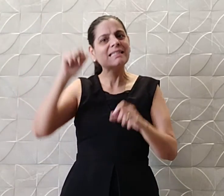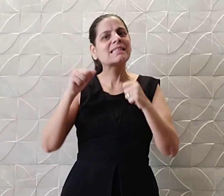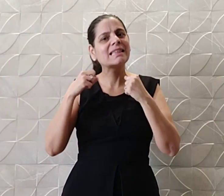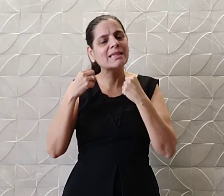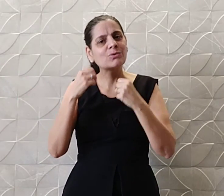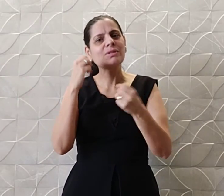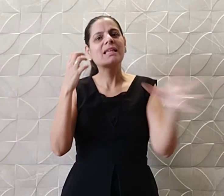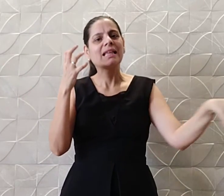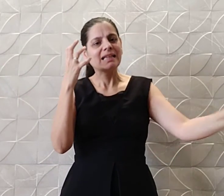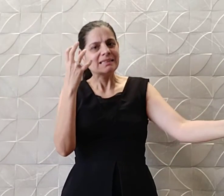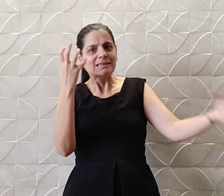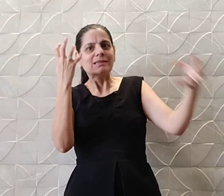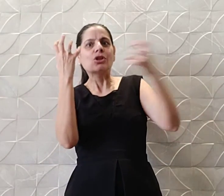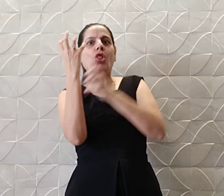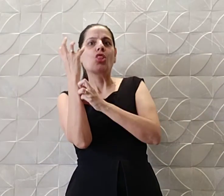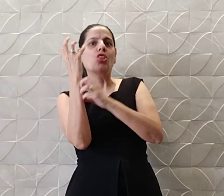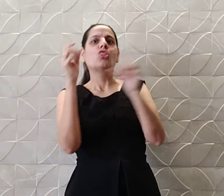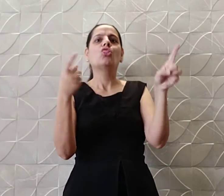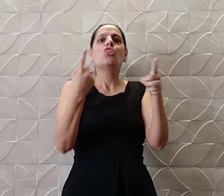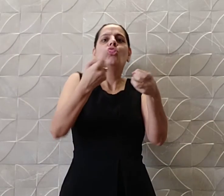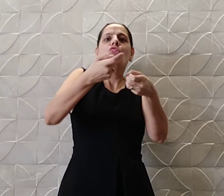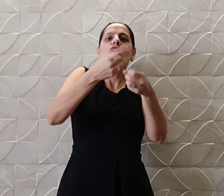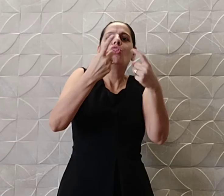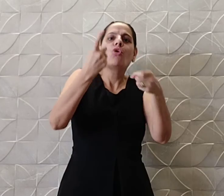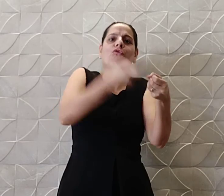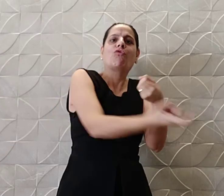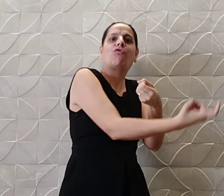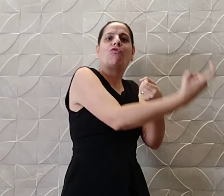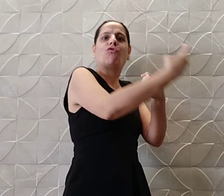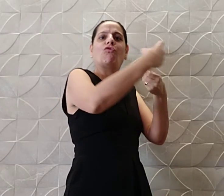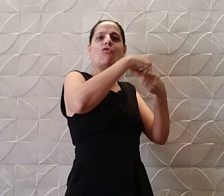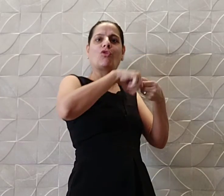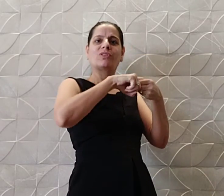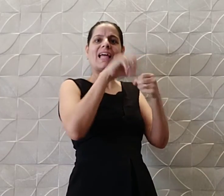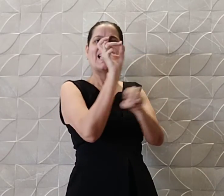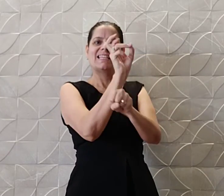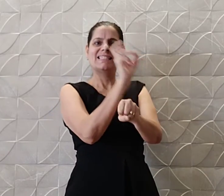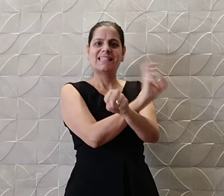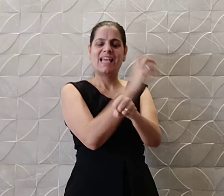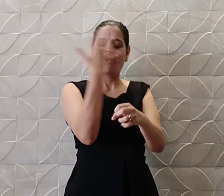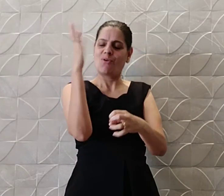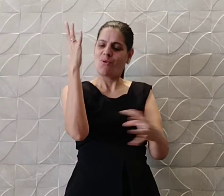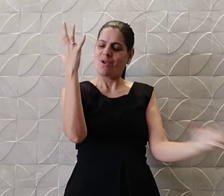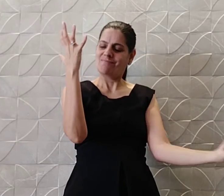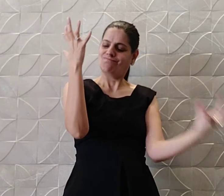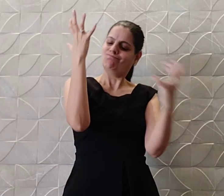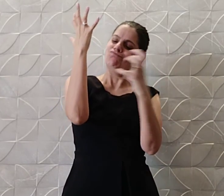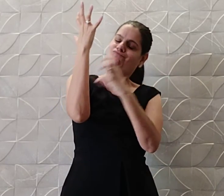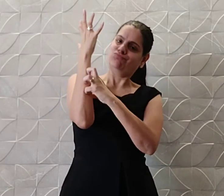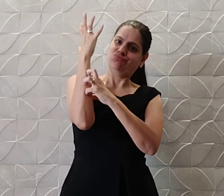os ramos naturais de volta na árvore da qual eles fazem parte.